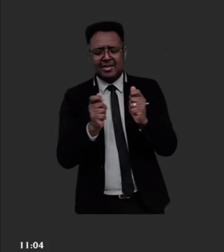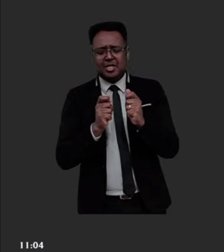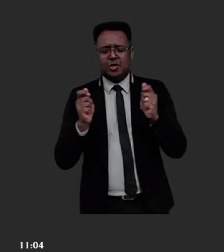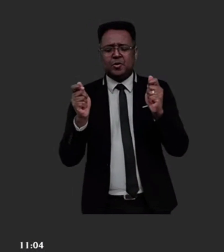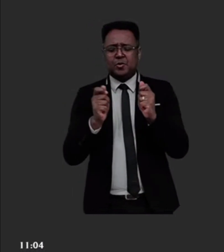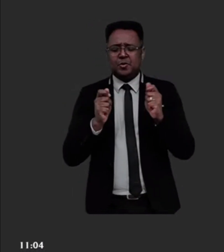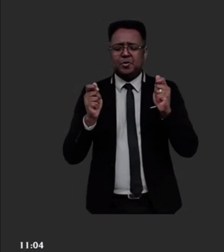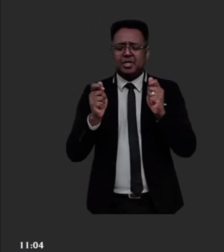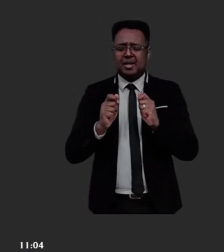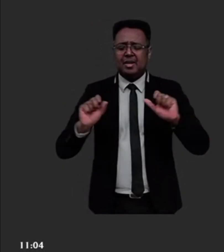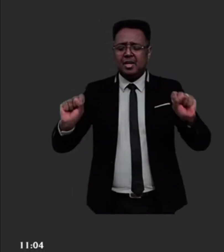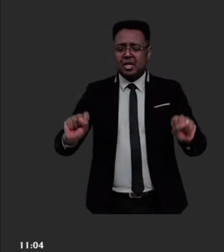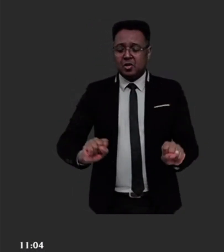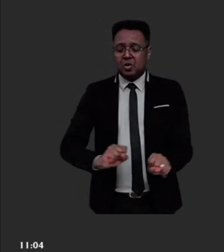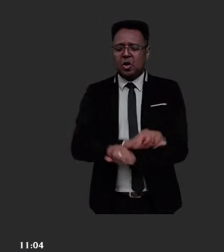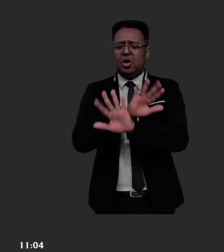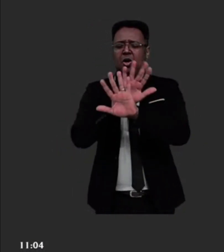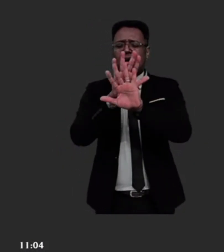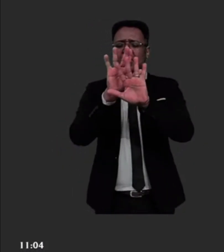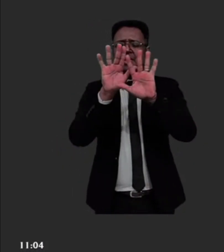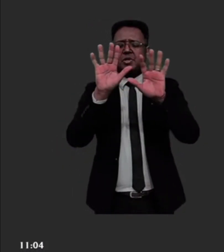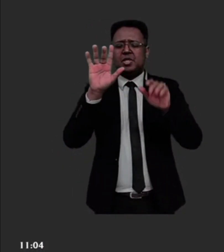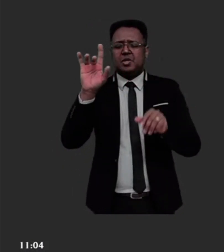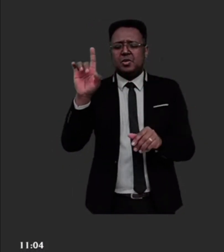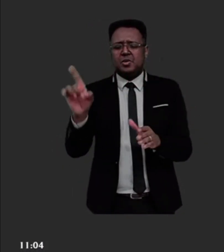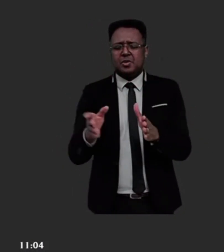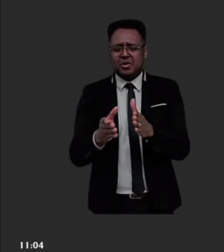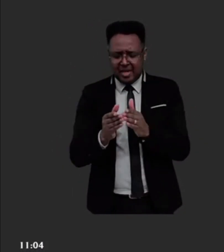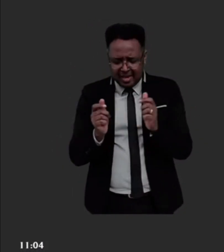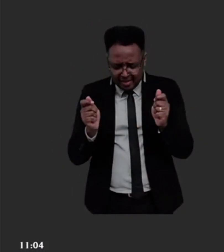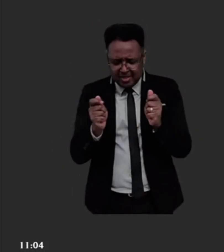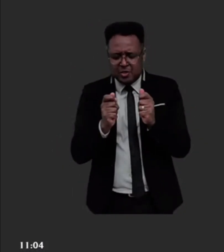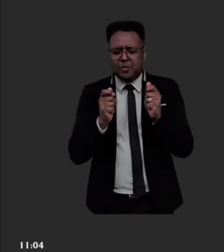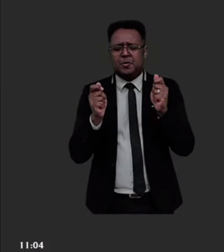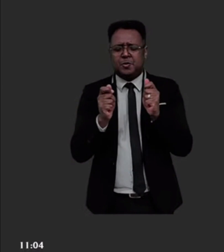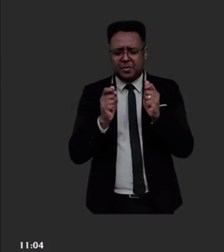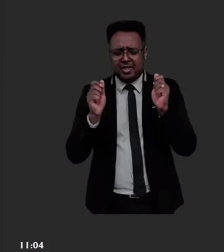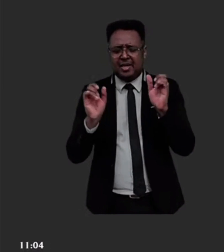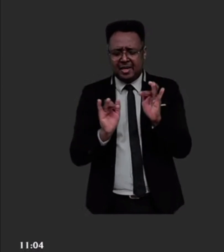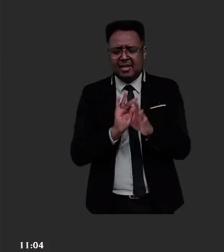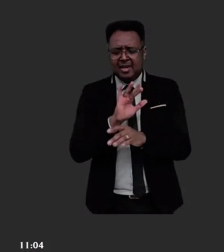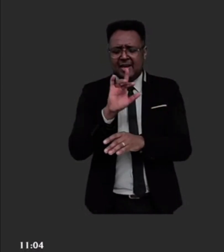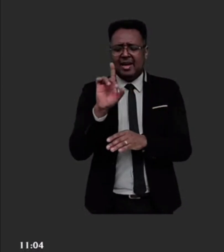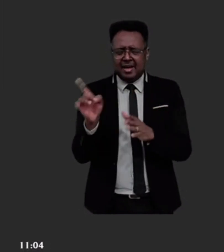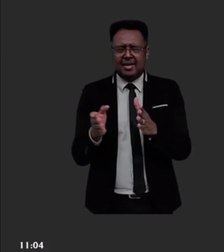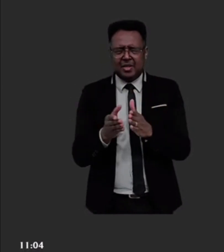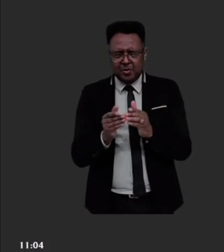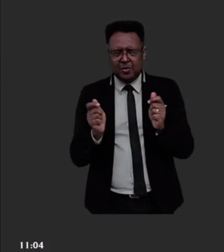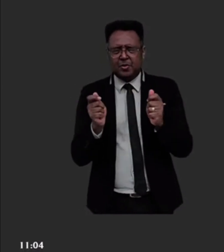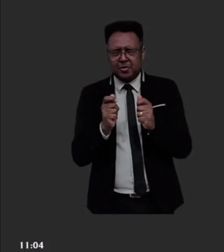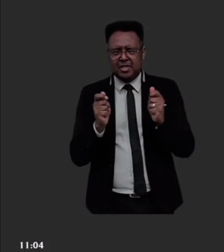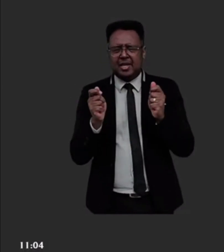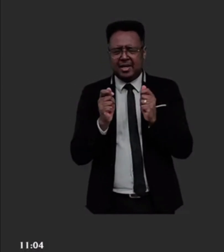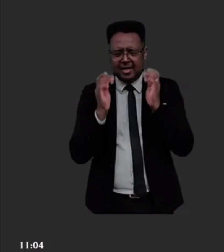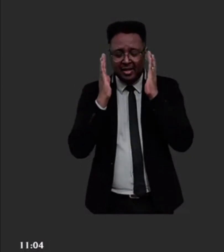Glória a Deus, aleluia, glória a Jesus, glória a